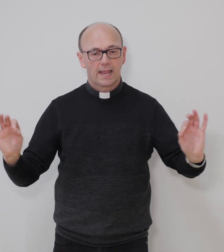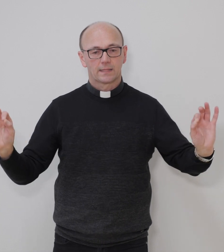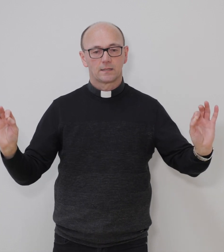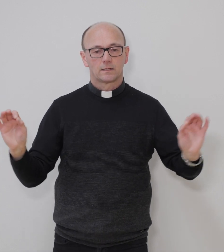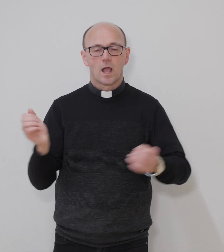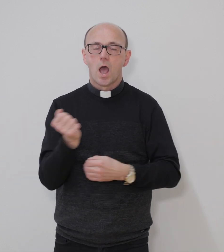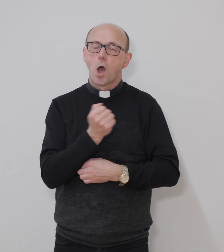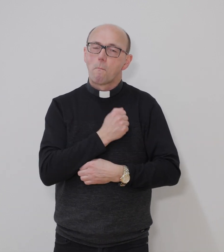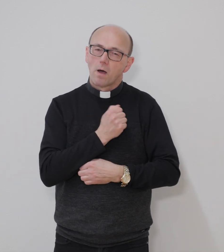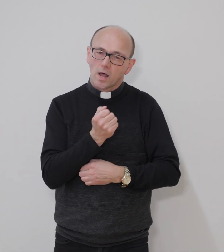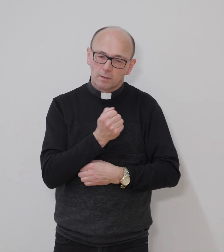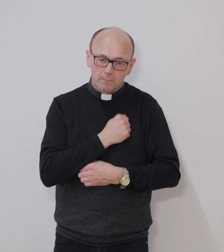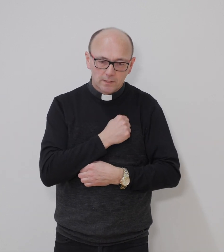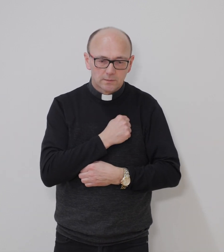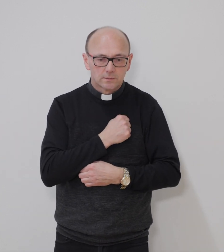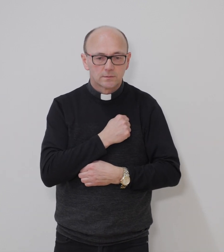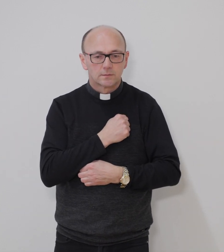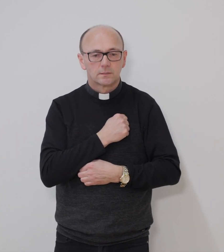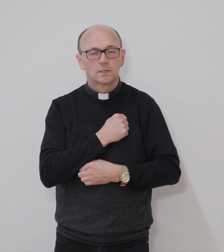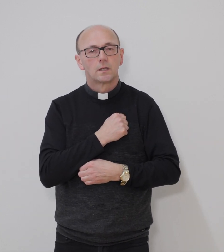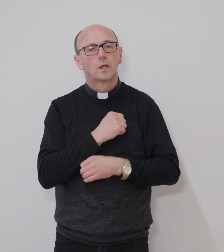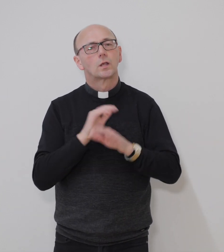Der Herr ist gnädig und barmherzig,